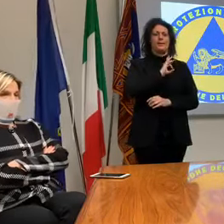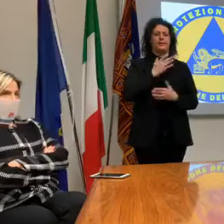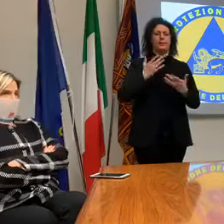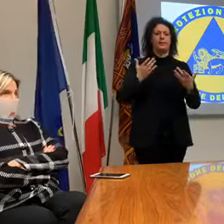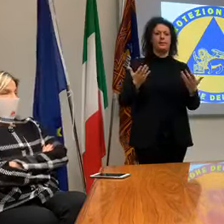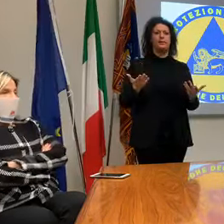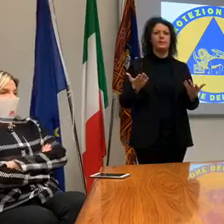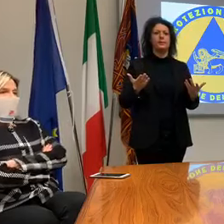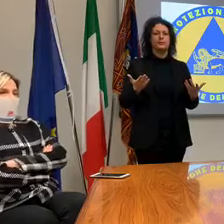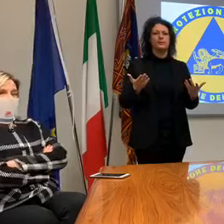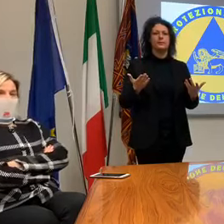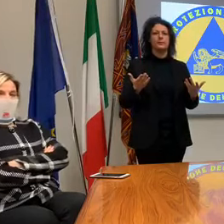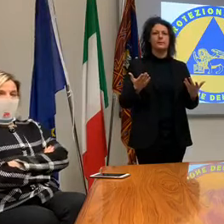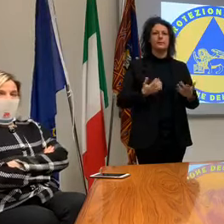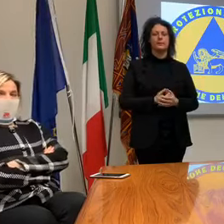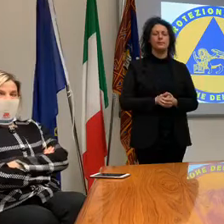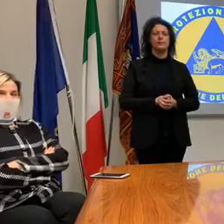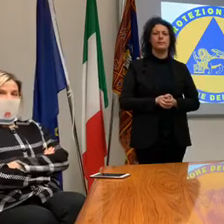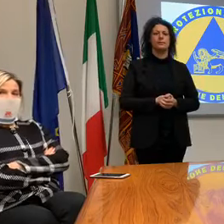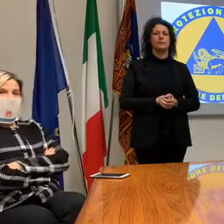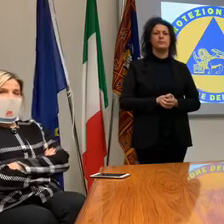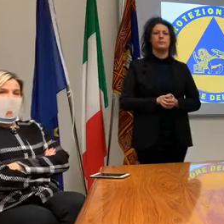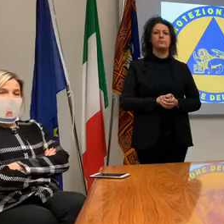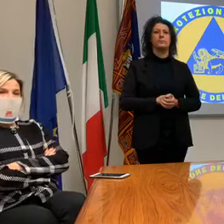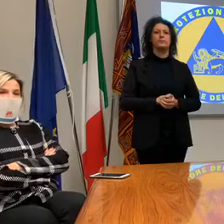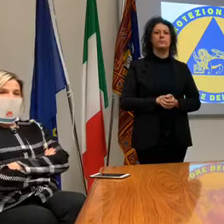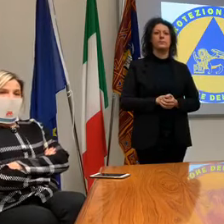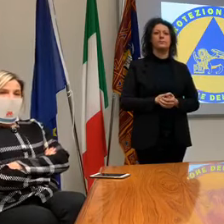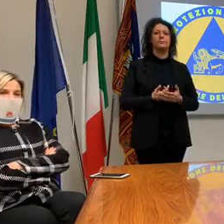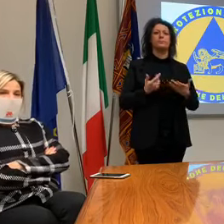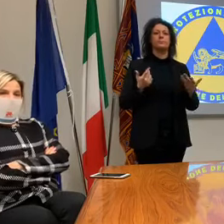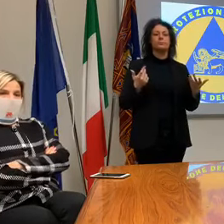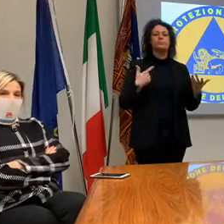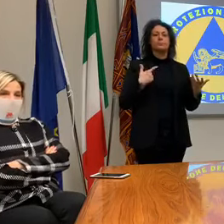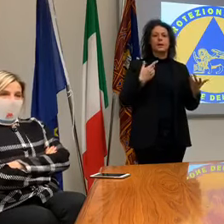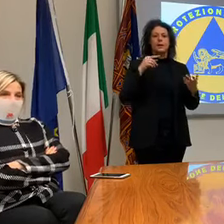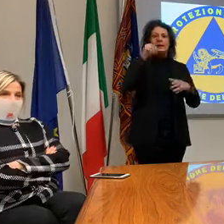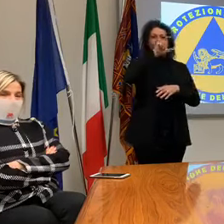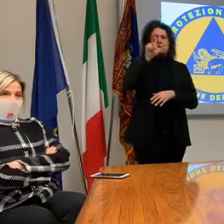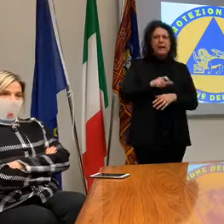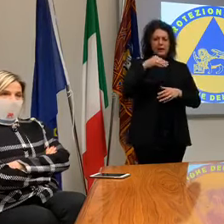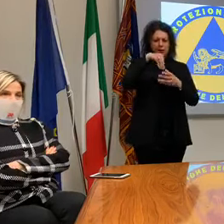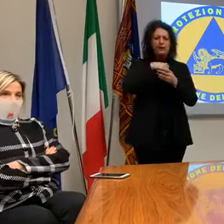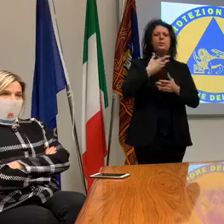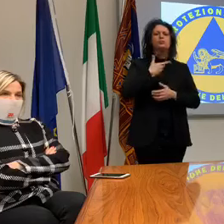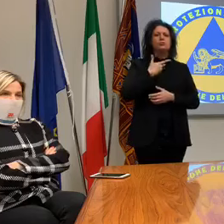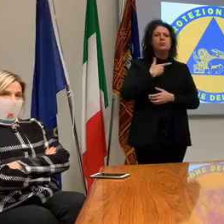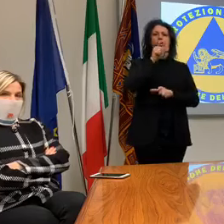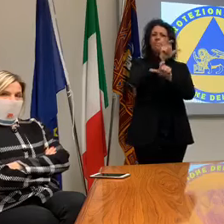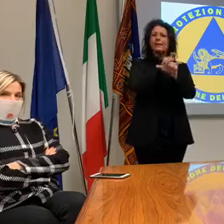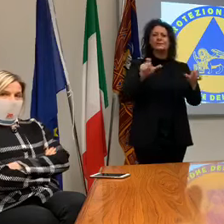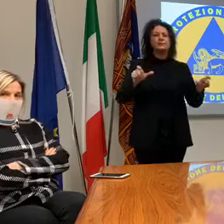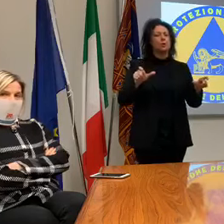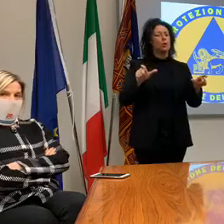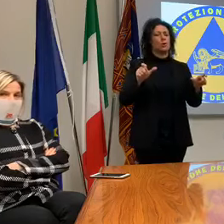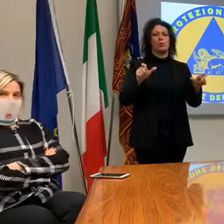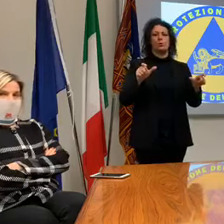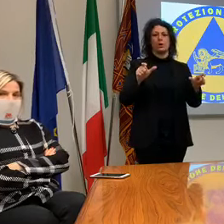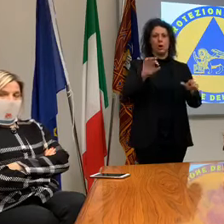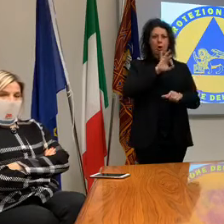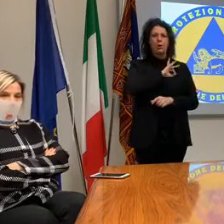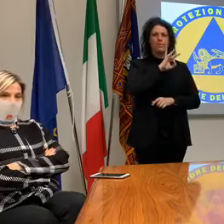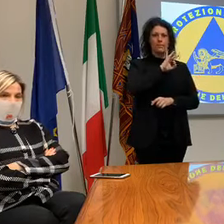e ti domandi neanche come mai nessuno si sia accorto della loro esistenza. Cioè, che parlano di tutto. Allora c'è chi dice